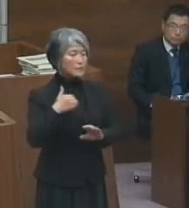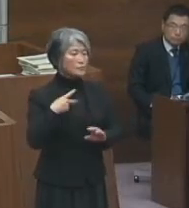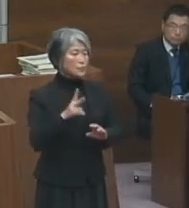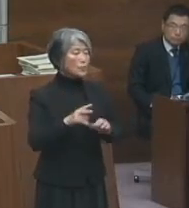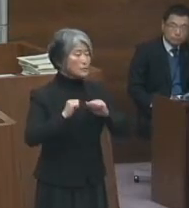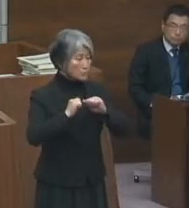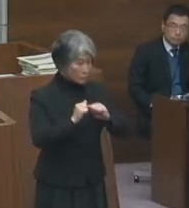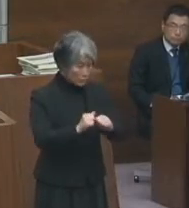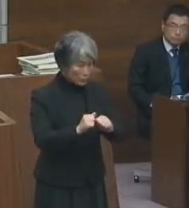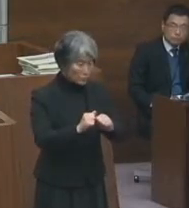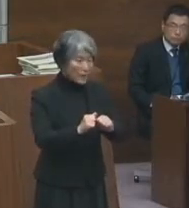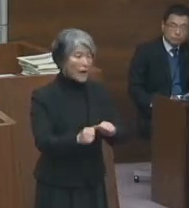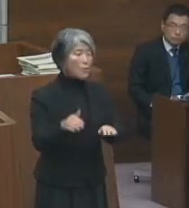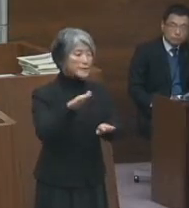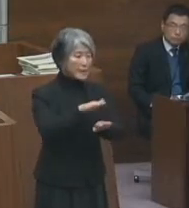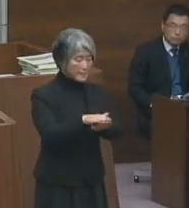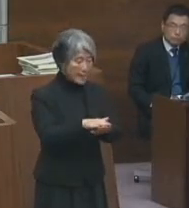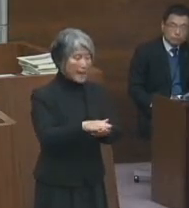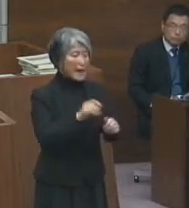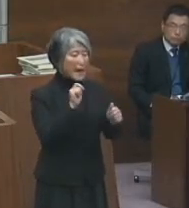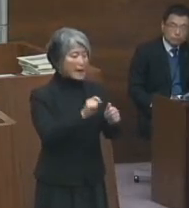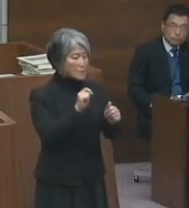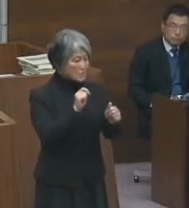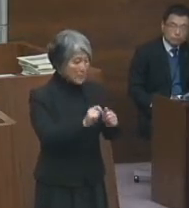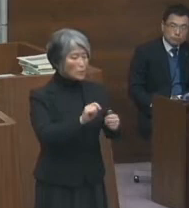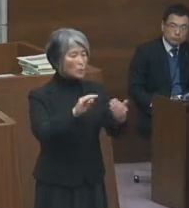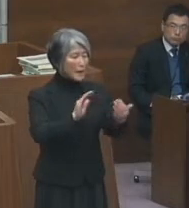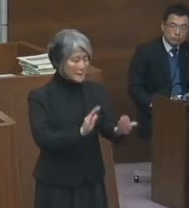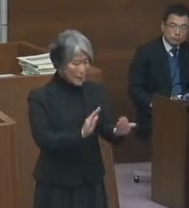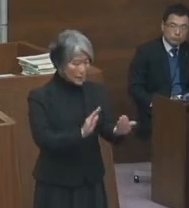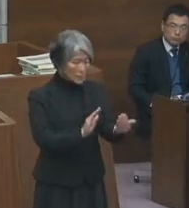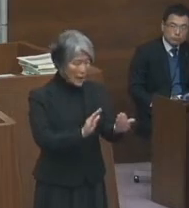して、ハラスメント対策につきましては、息の長い